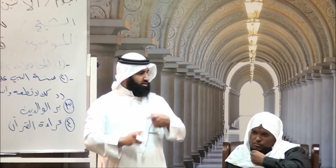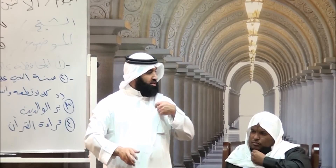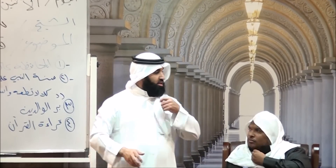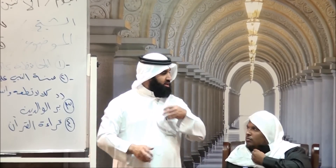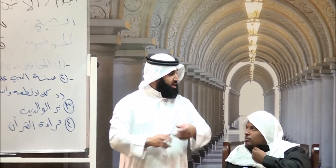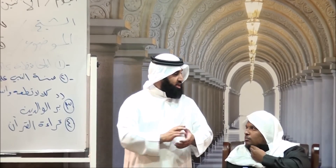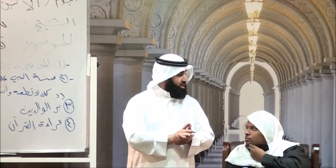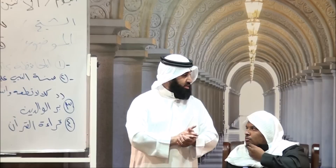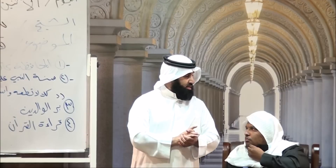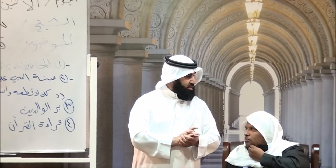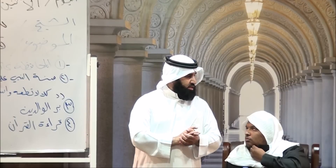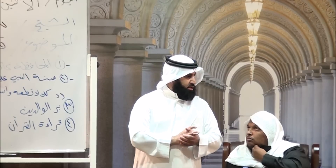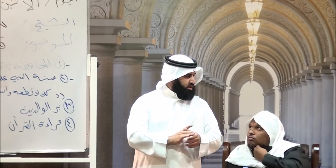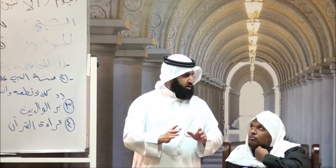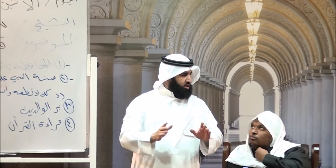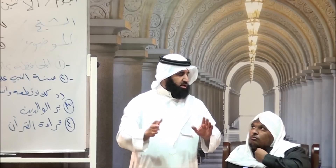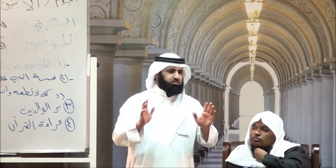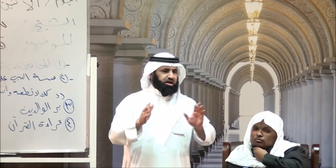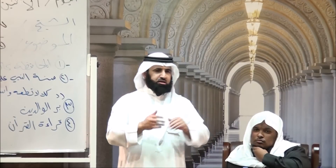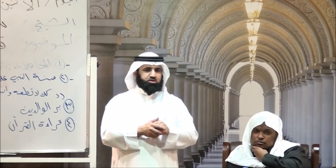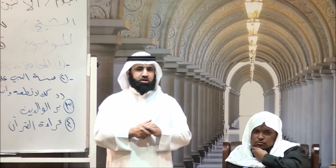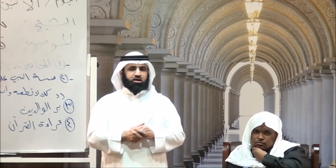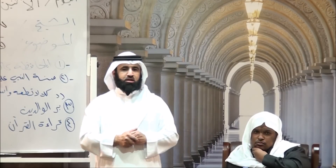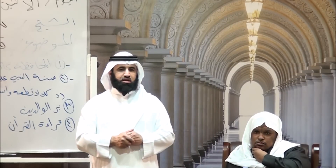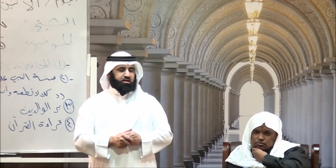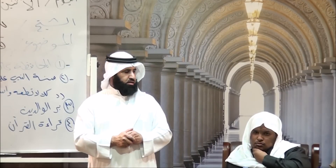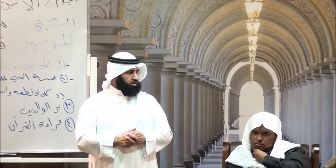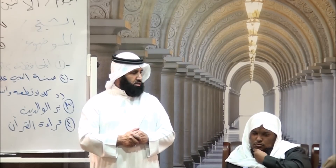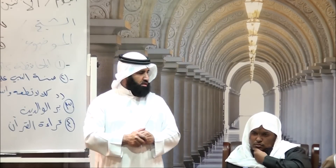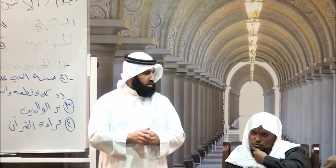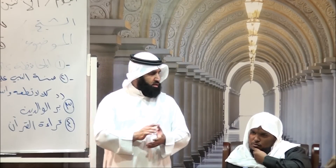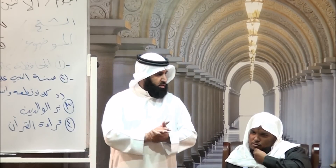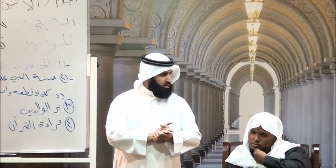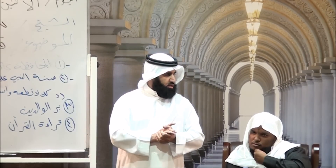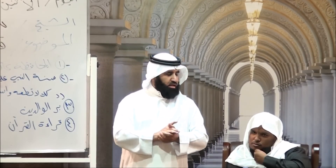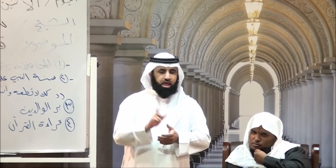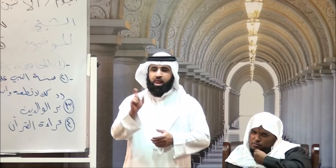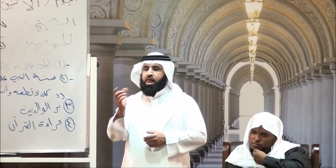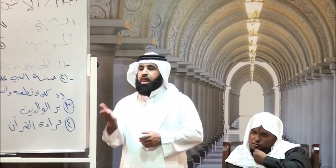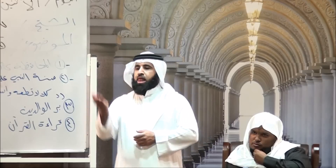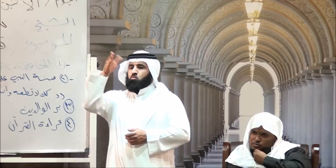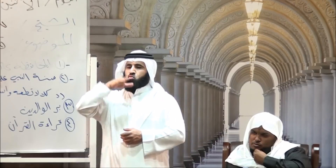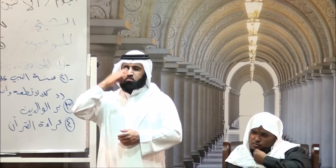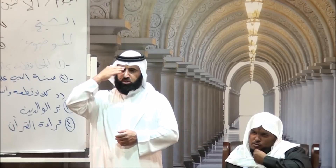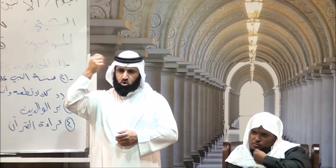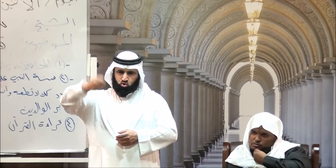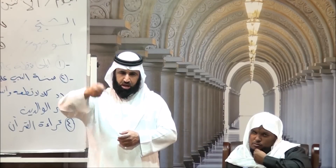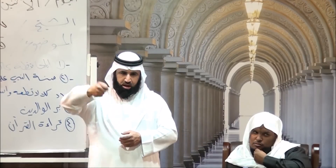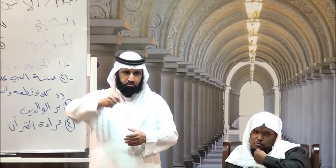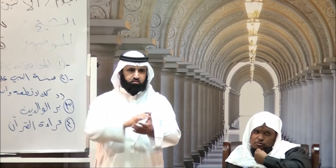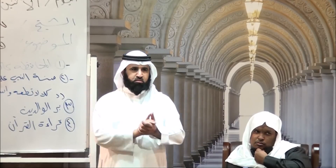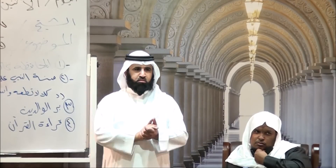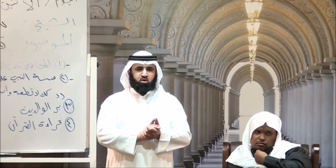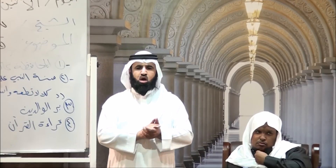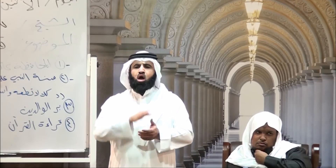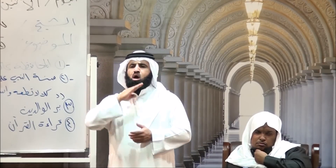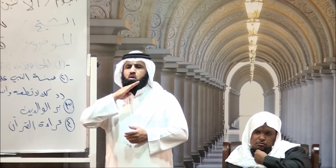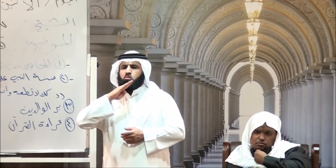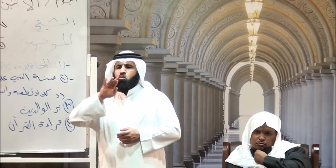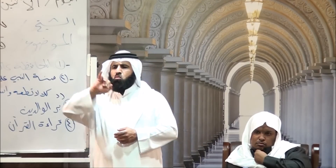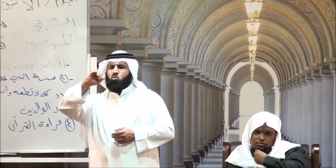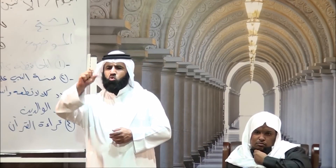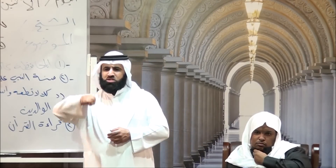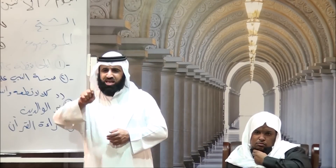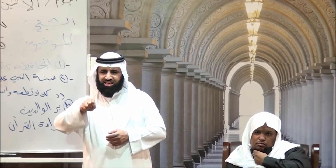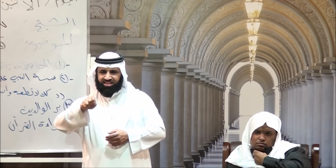لازم أسمع ولا أسمع الصحابة النبي عليه الصلاة والسلام قال لأبي موسى